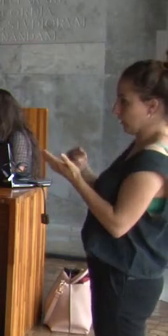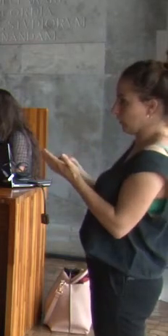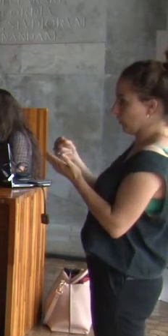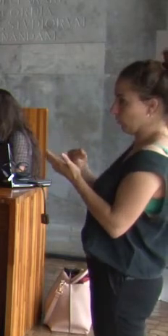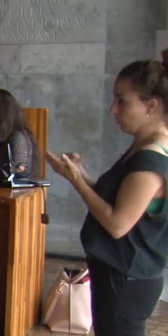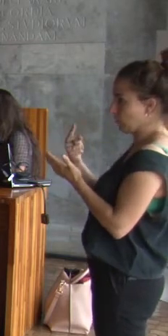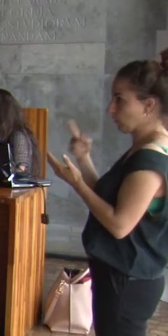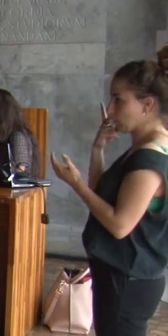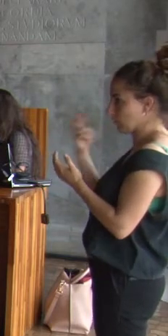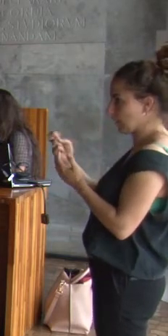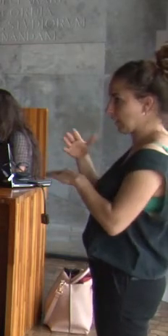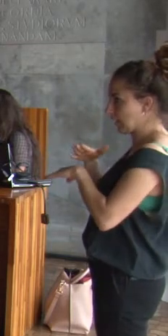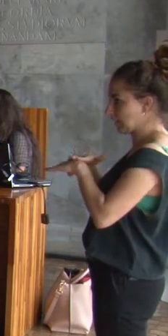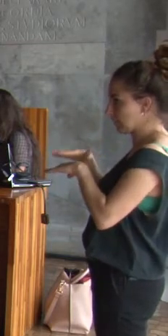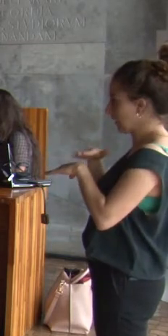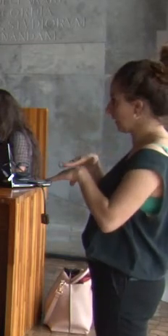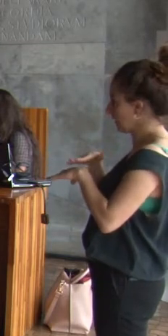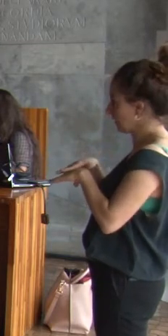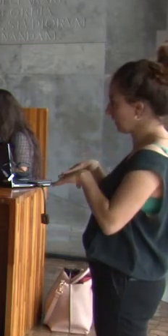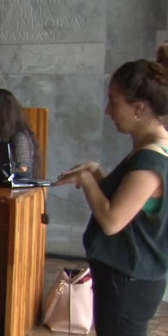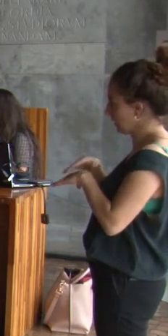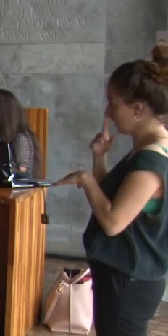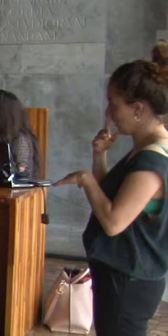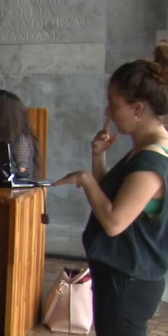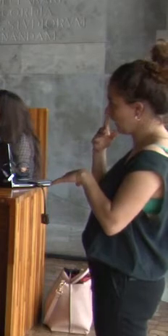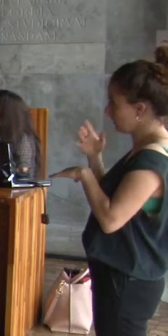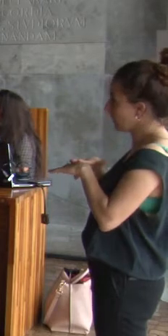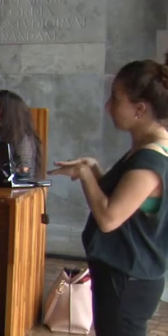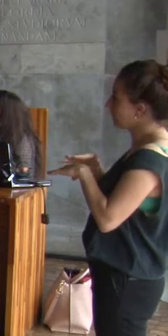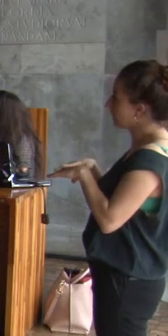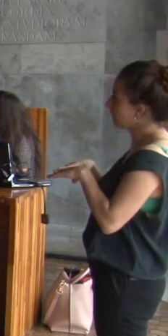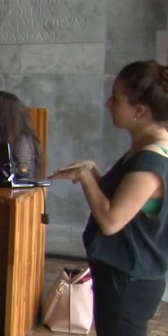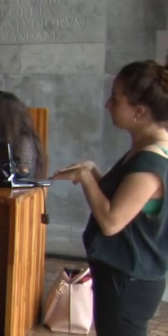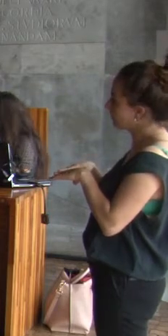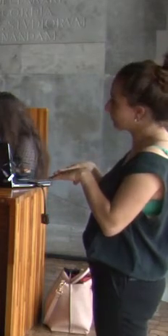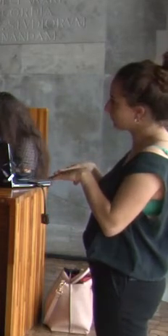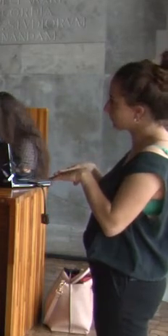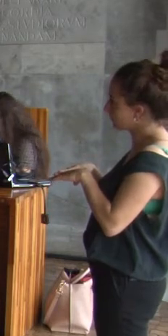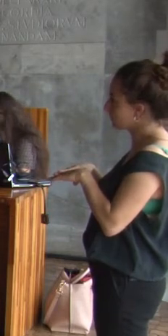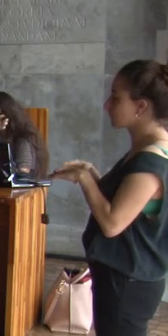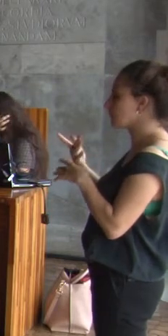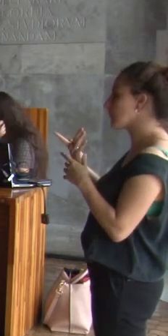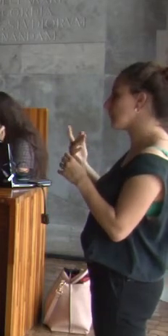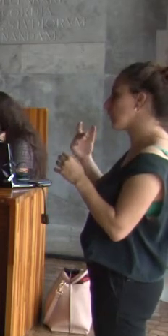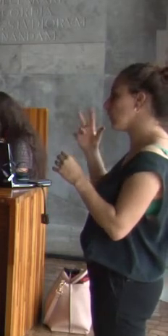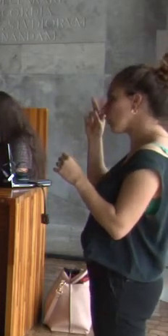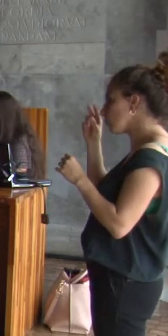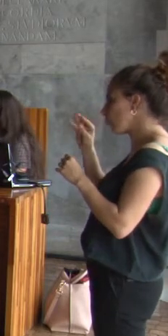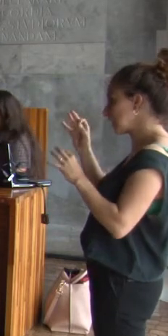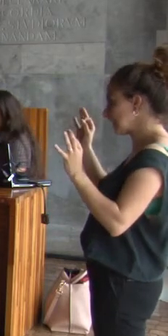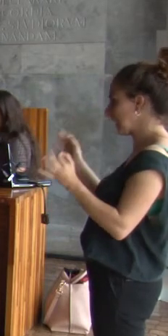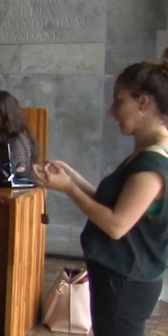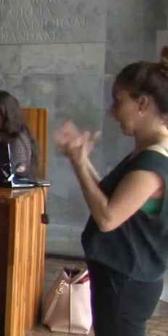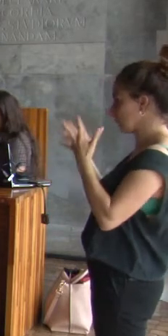riguarda appunto l'esperienza, questa esperienza che in un certo senso ho conosciuto quasi per caso, ecco, ed è